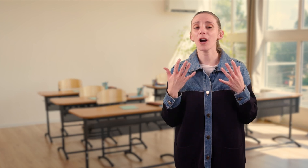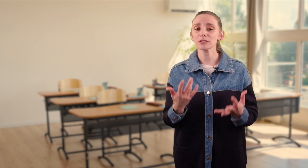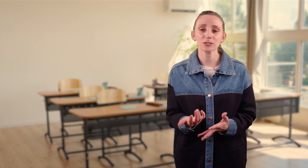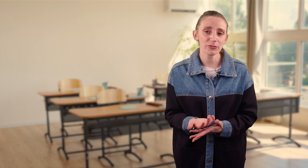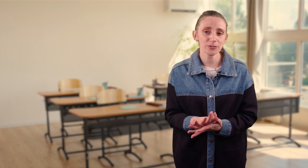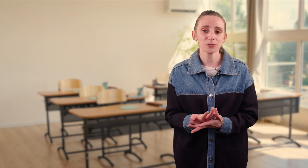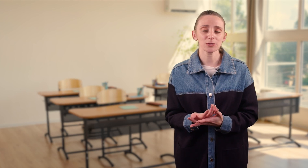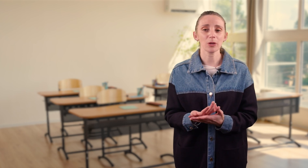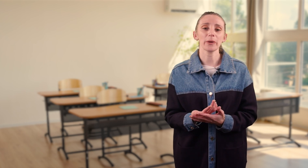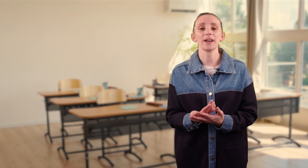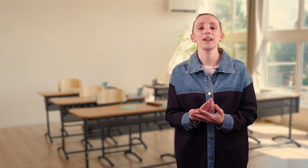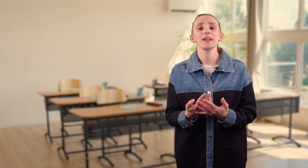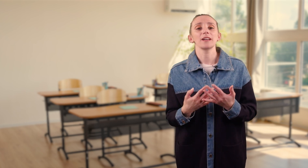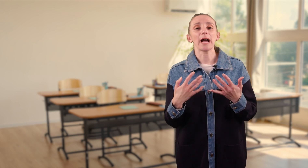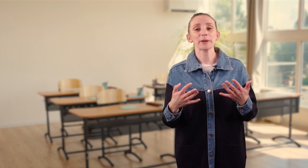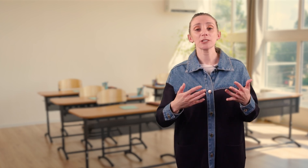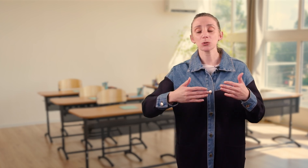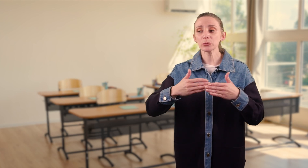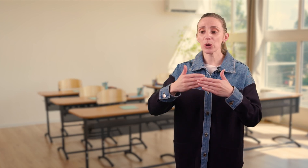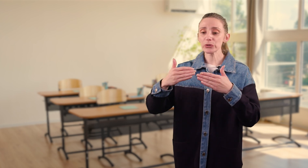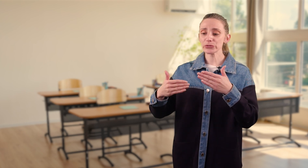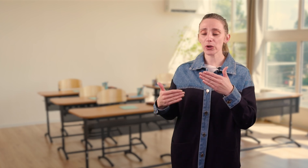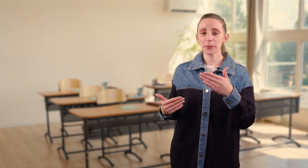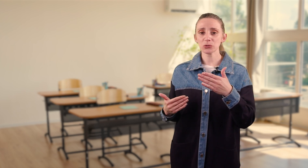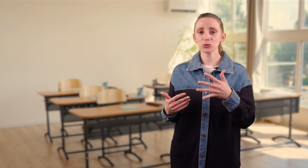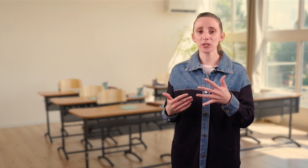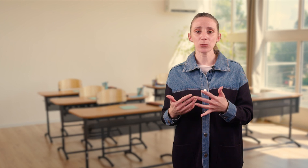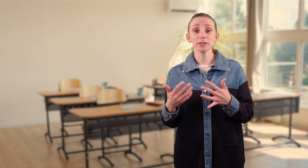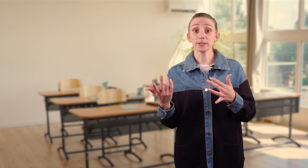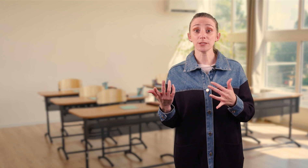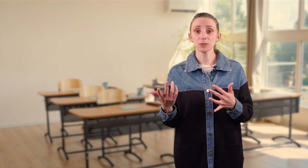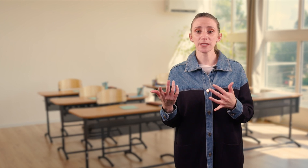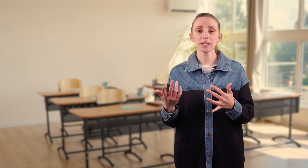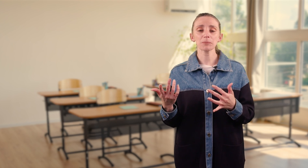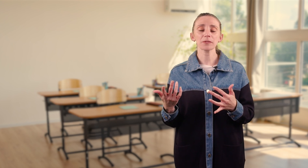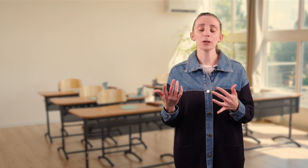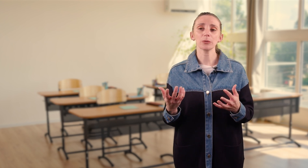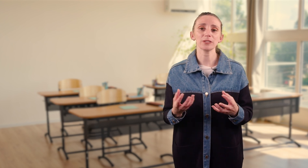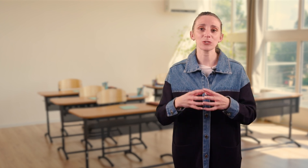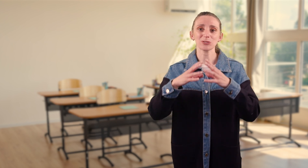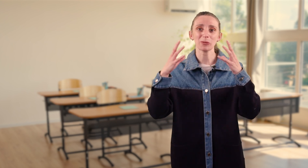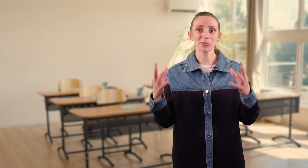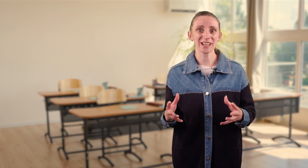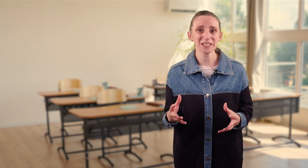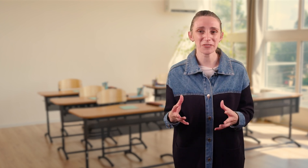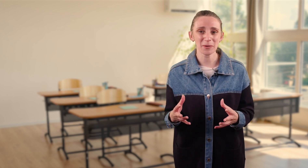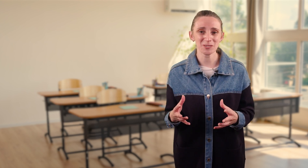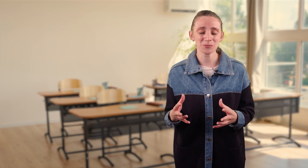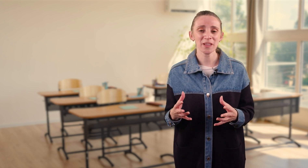un sans faute de votre part. Après, je comprends qu'au fur et à mesure, il y a eu des difficultés parce que j'ai donné plein d'informations